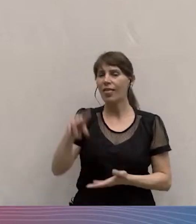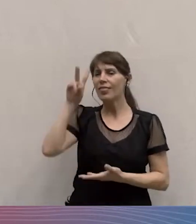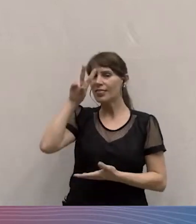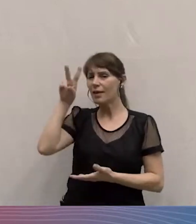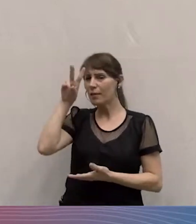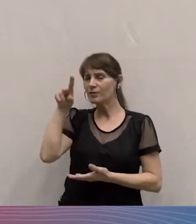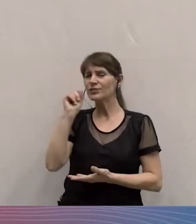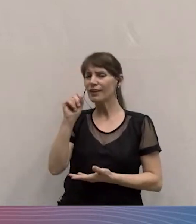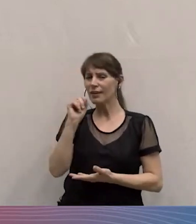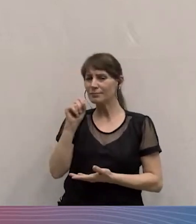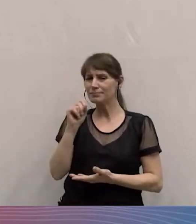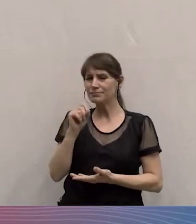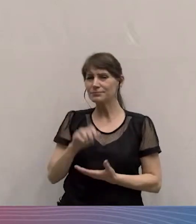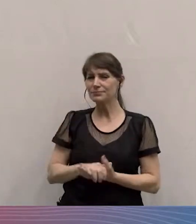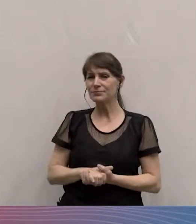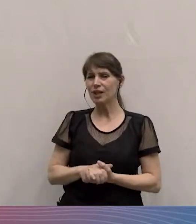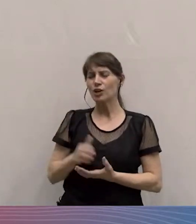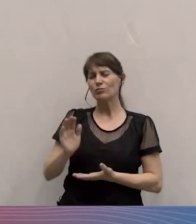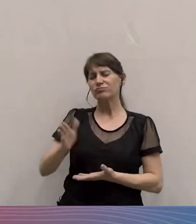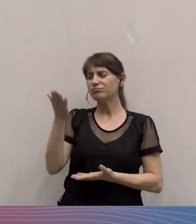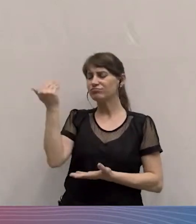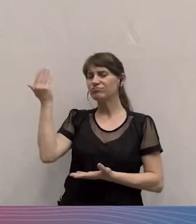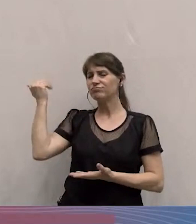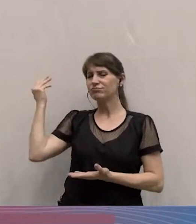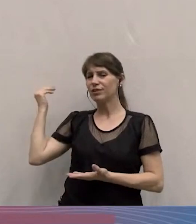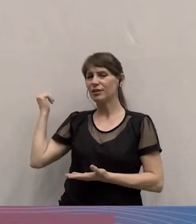lembrai-vos de que outrora,